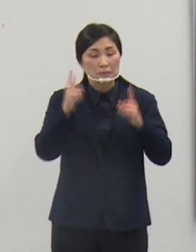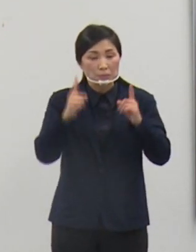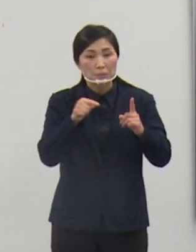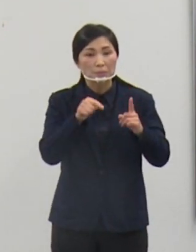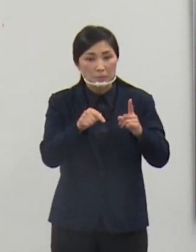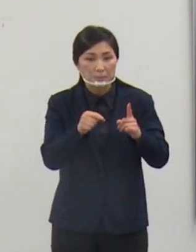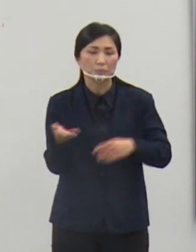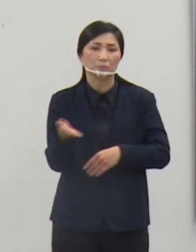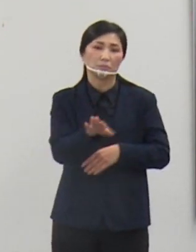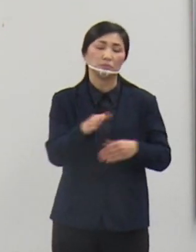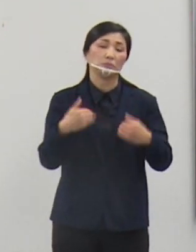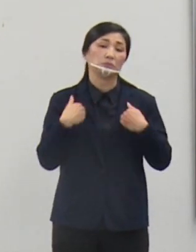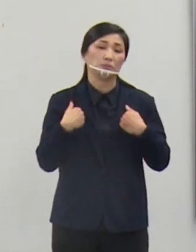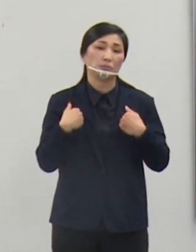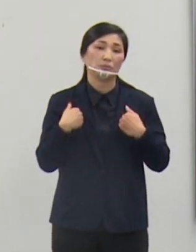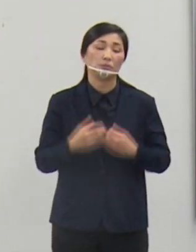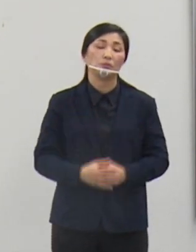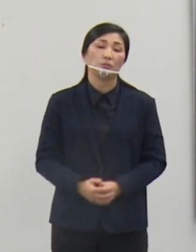可能となります。